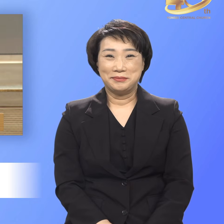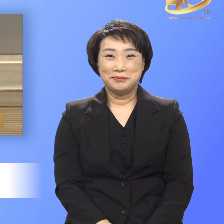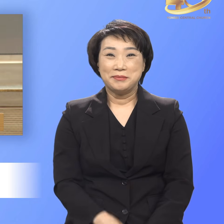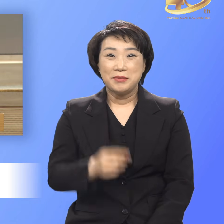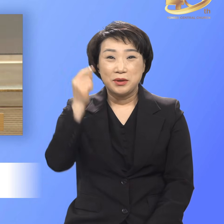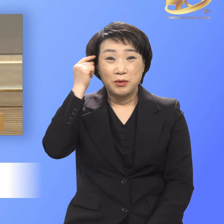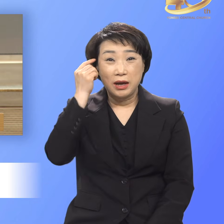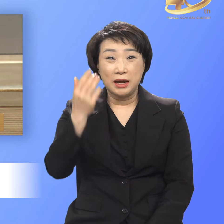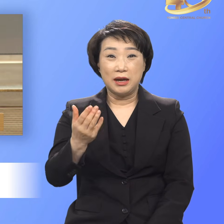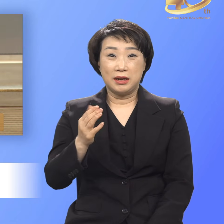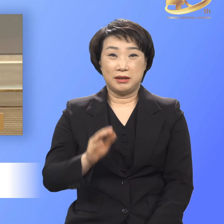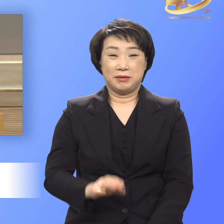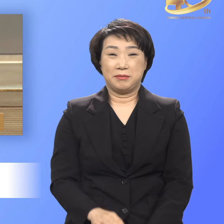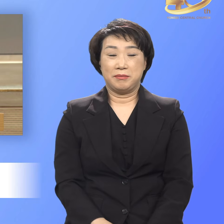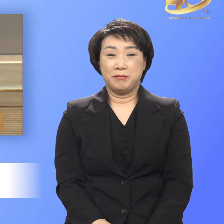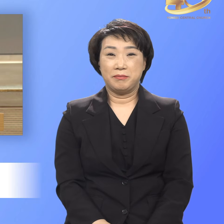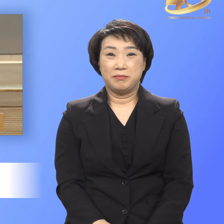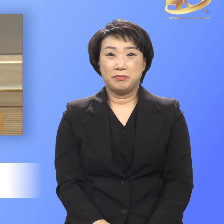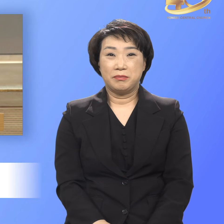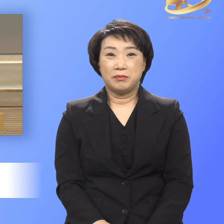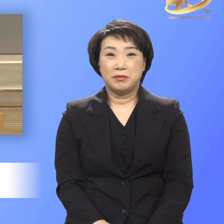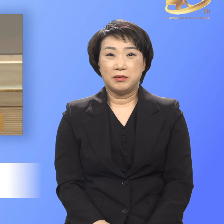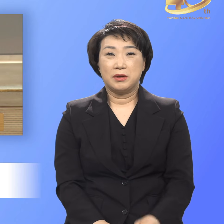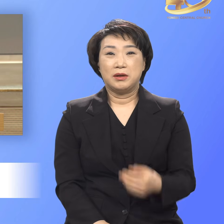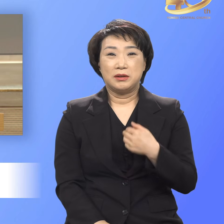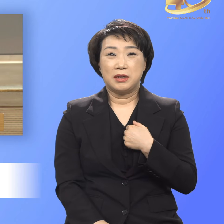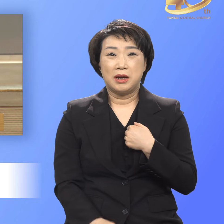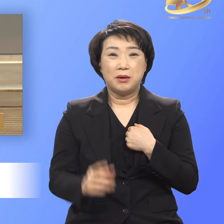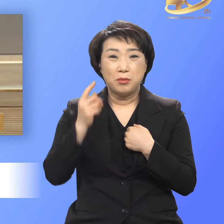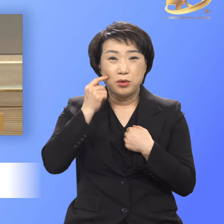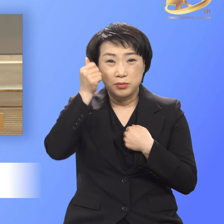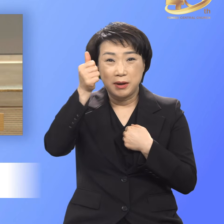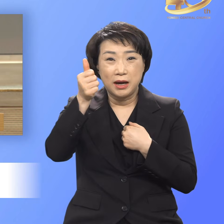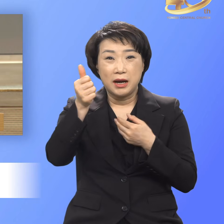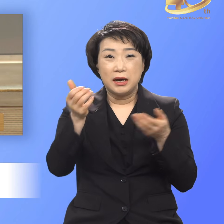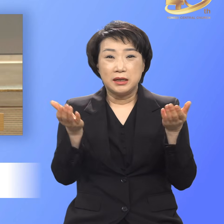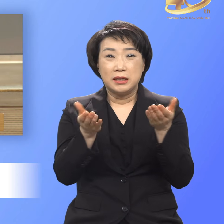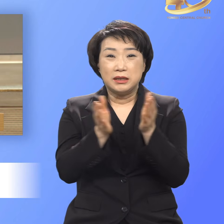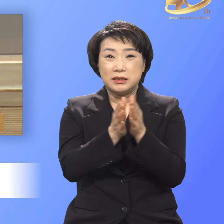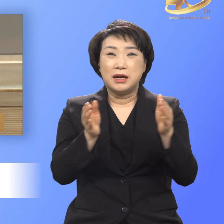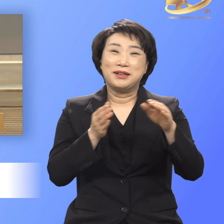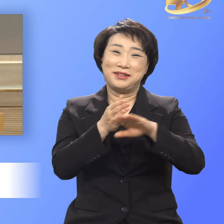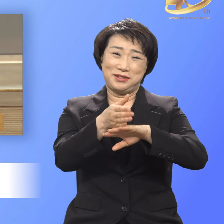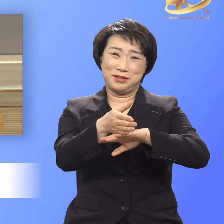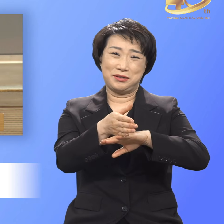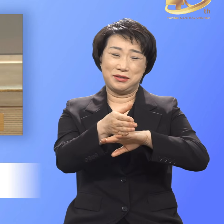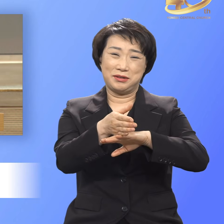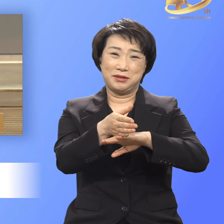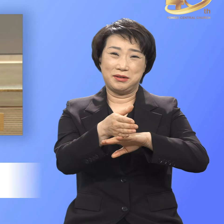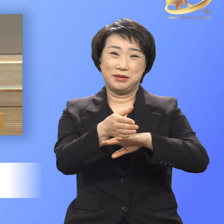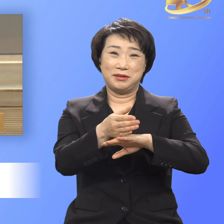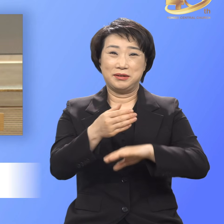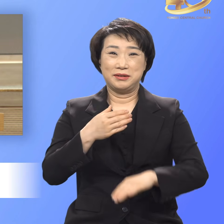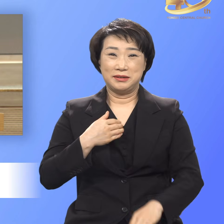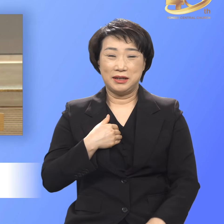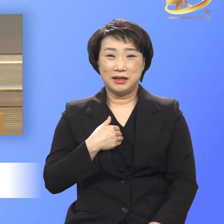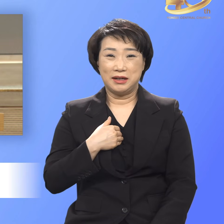왜 그렇게 했느냐? 나는 목회를 늦게 했어요.